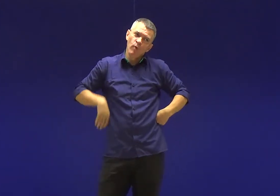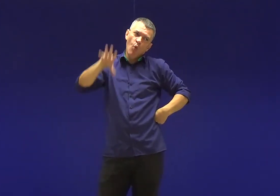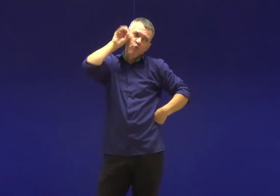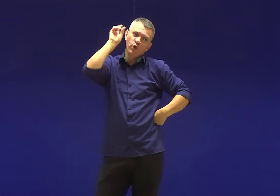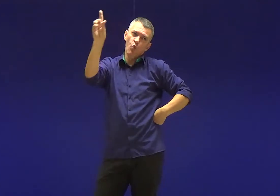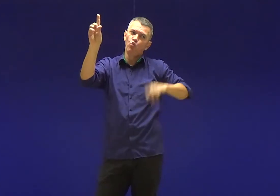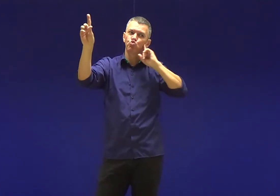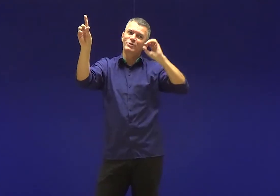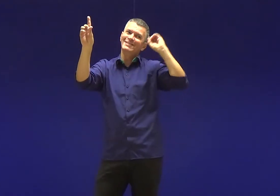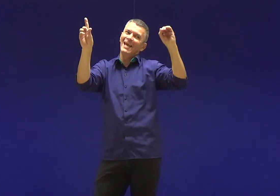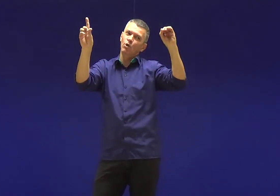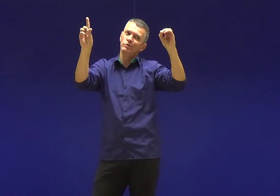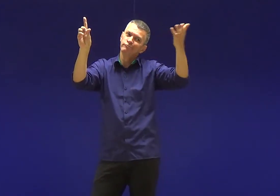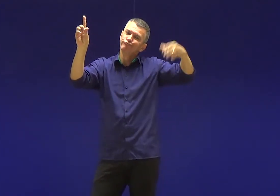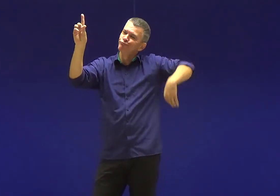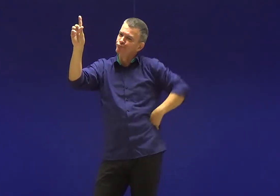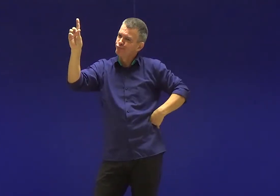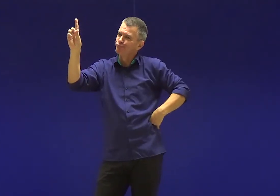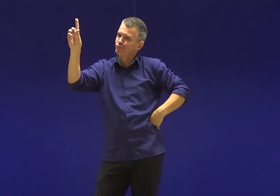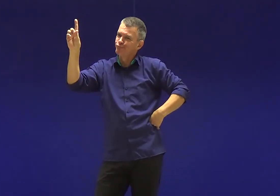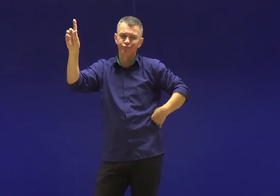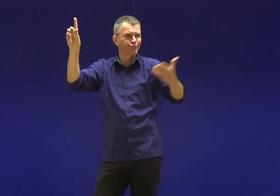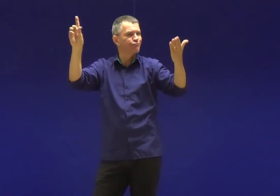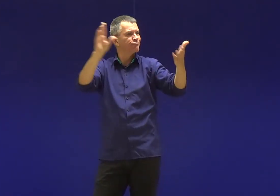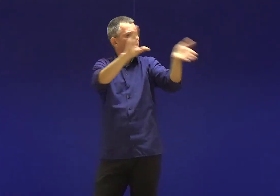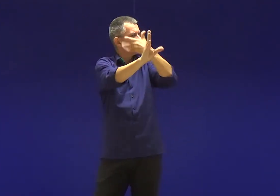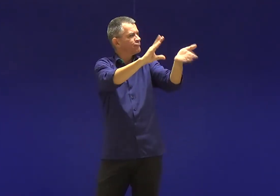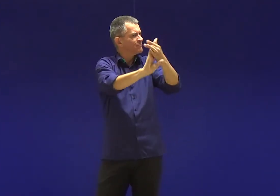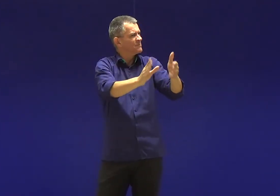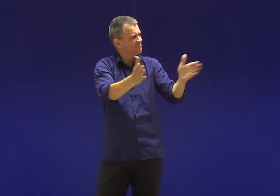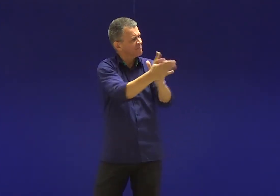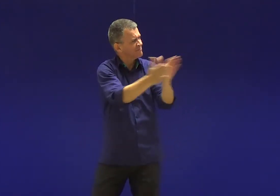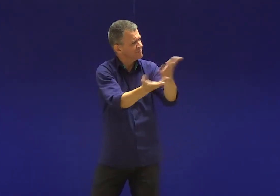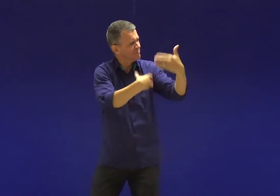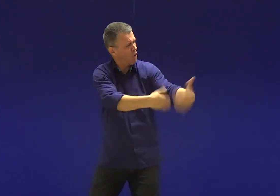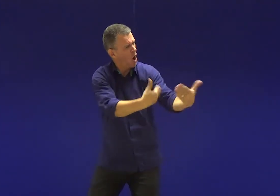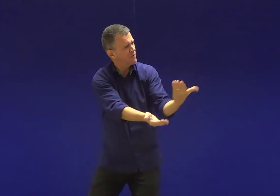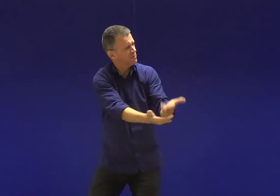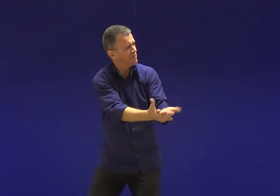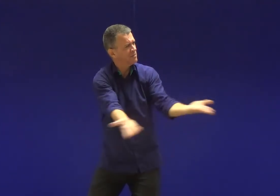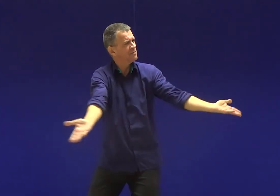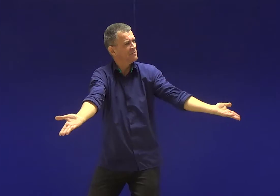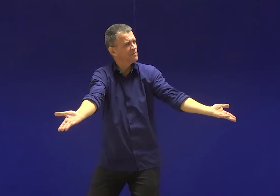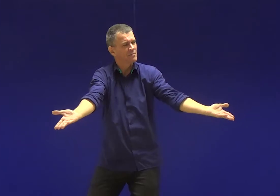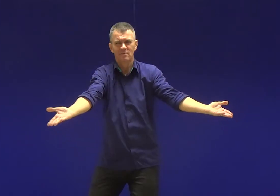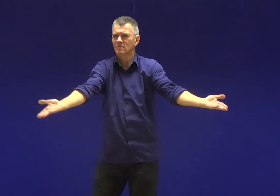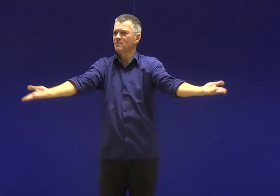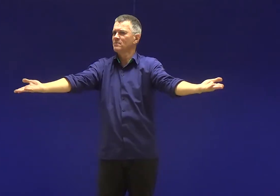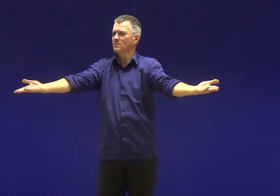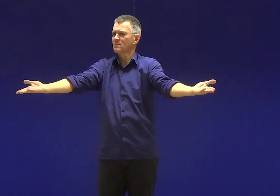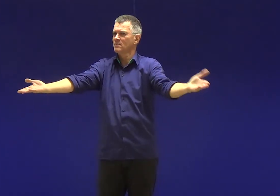Cuidado, hein, ó. Um pro 20, zero pro SURS. Só a gente acorda, é prova.